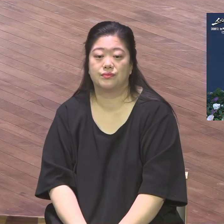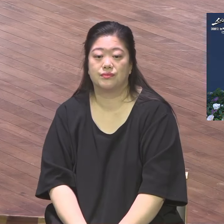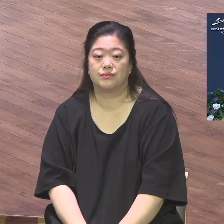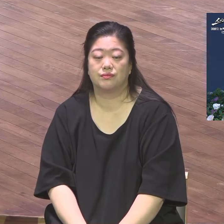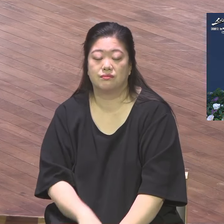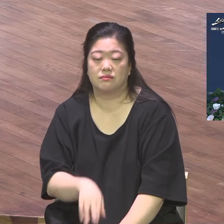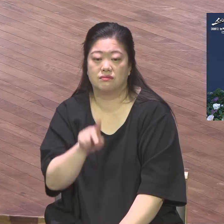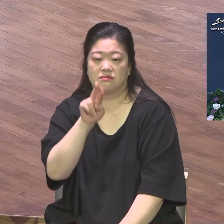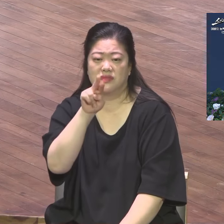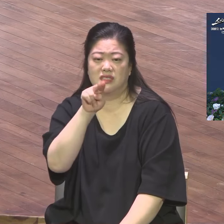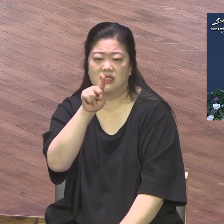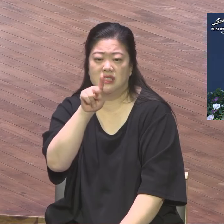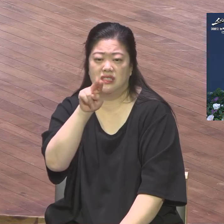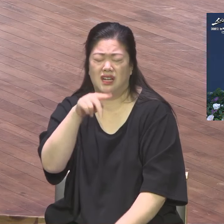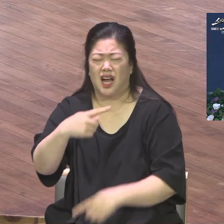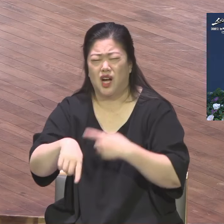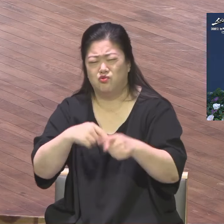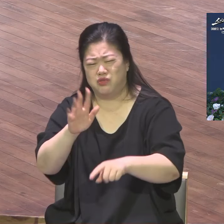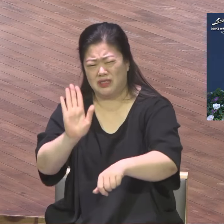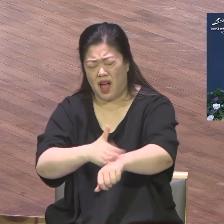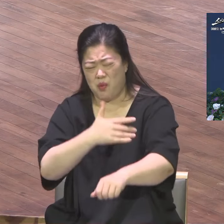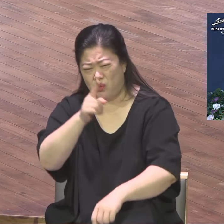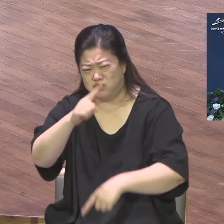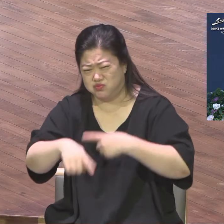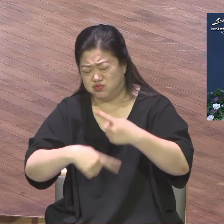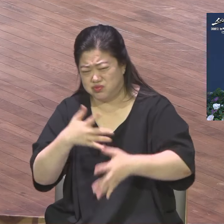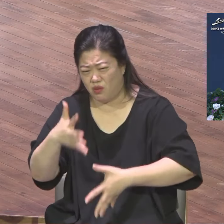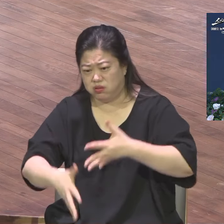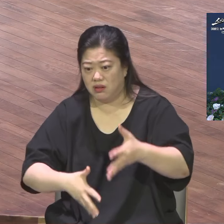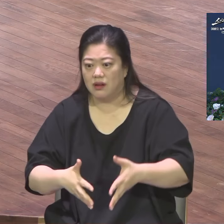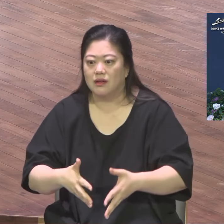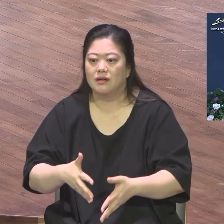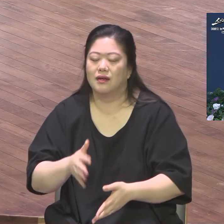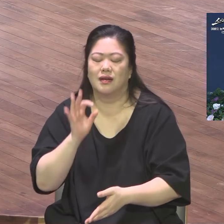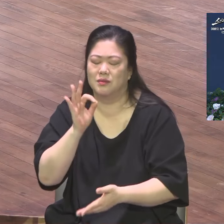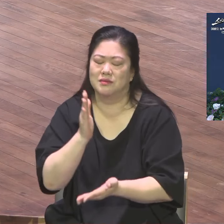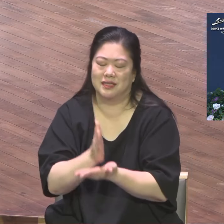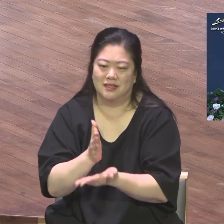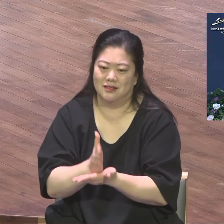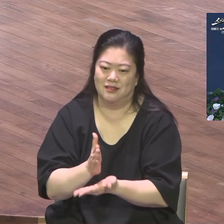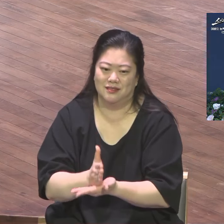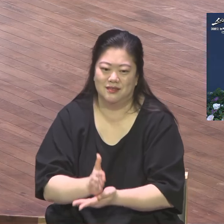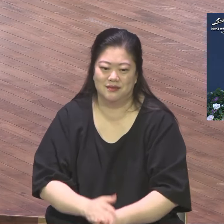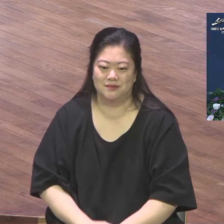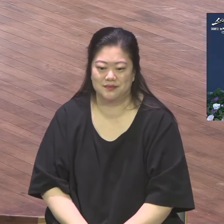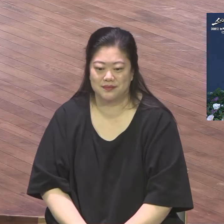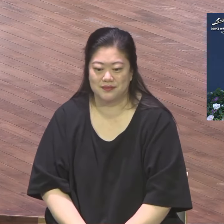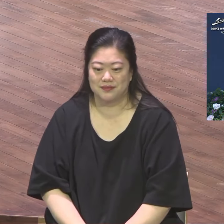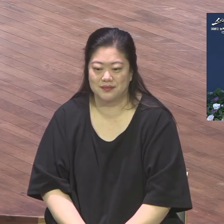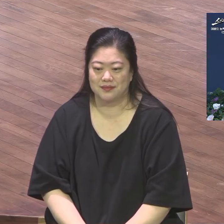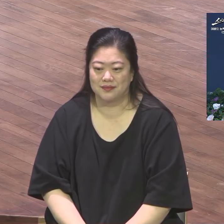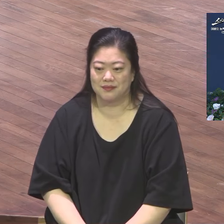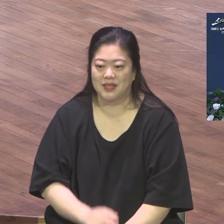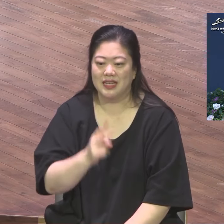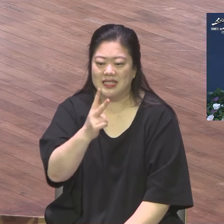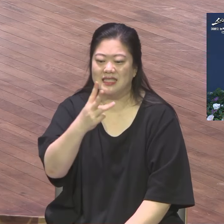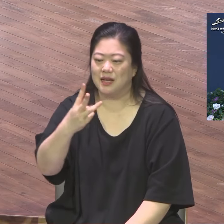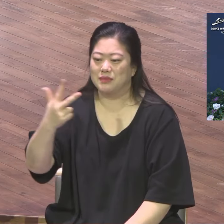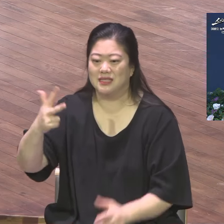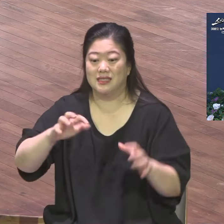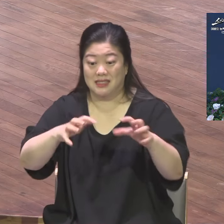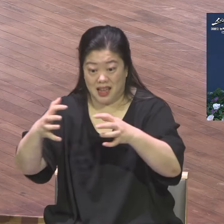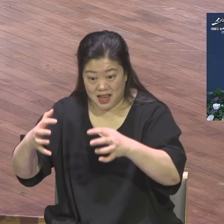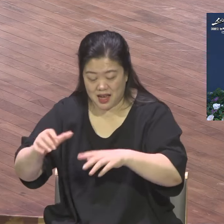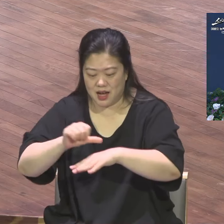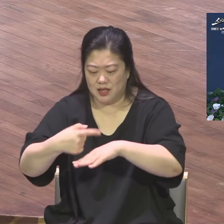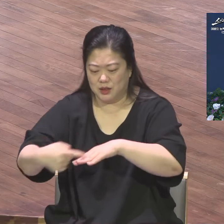우리 영계 모든 성도 오늘 말씀을 통해서 예배 때 임하는 놀라운 능력을 체험하면서 2, 3천 나라 5천 주도 복음화 주역으로